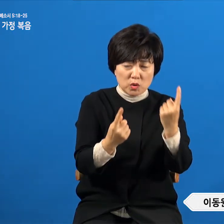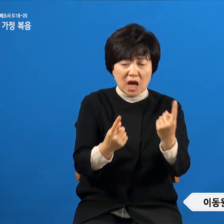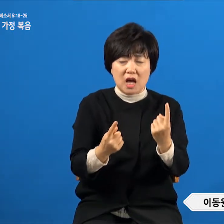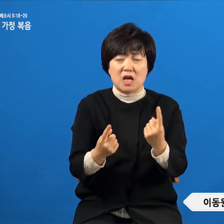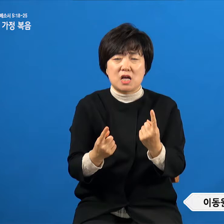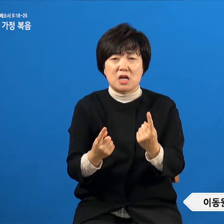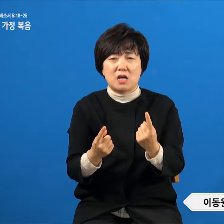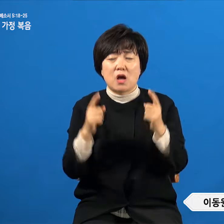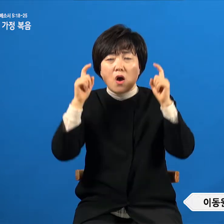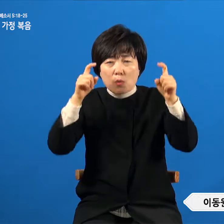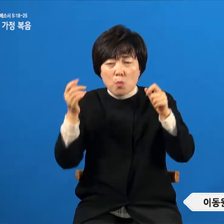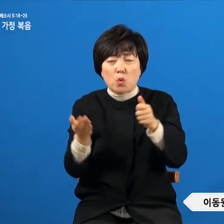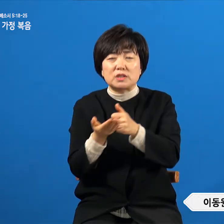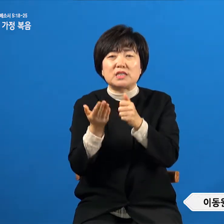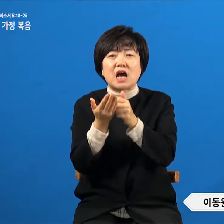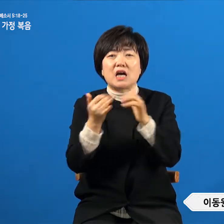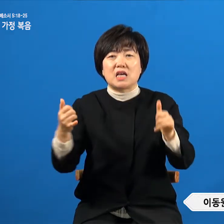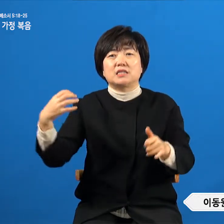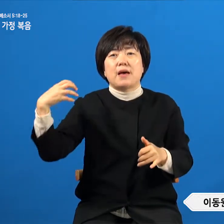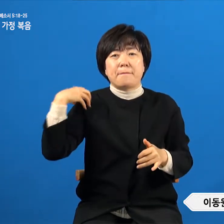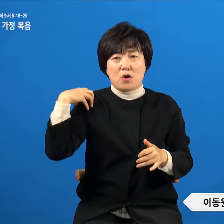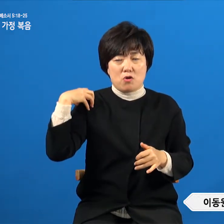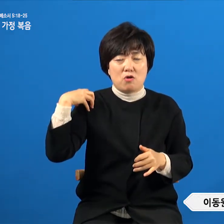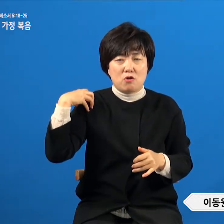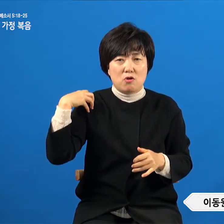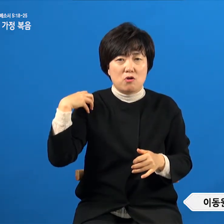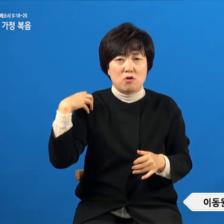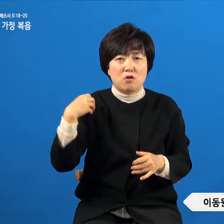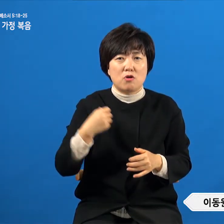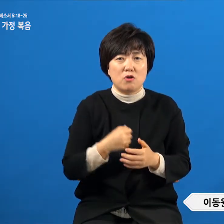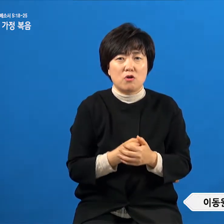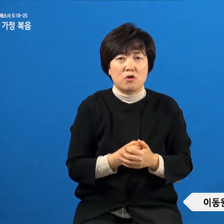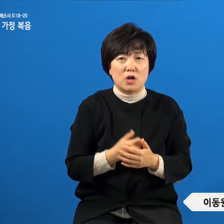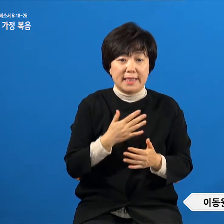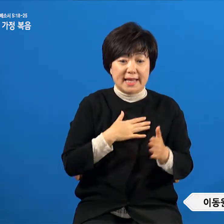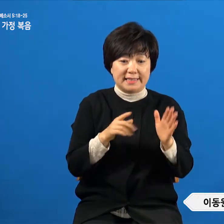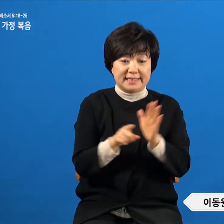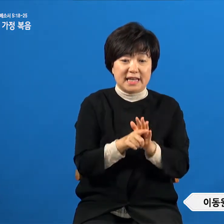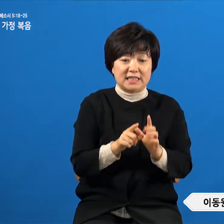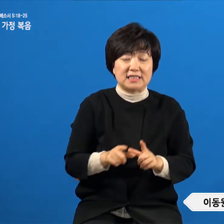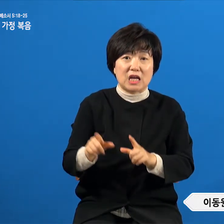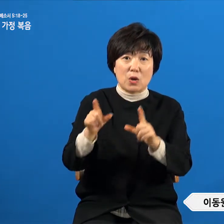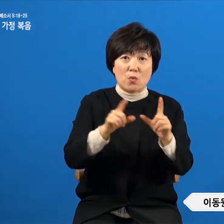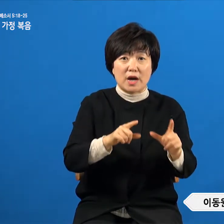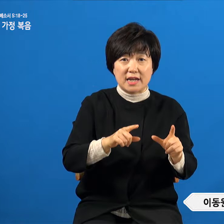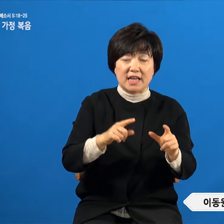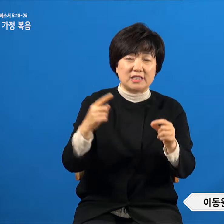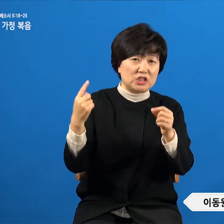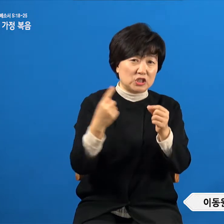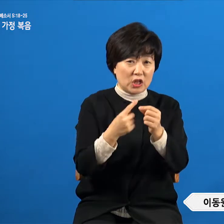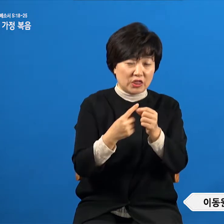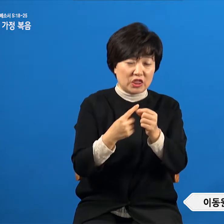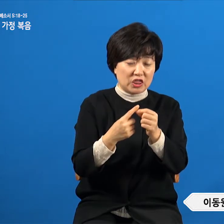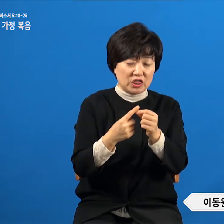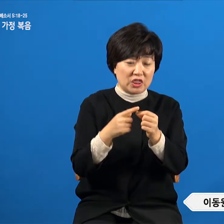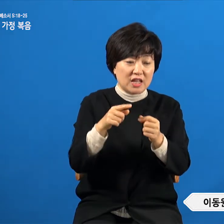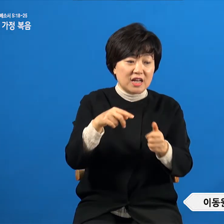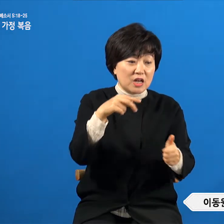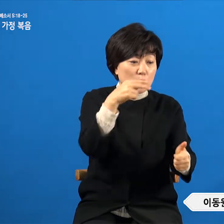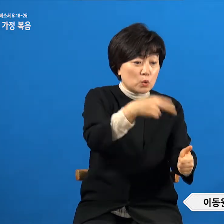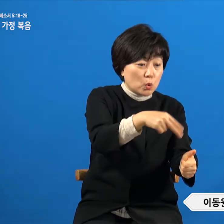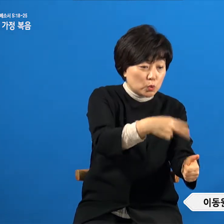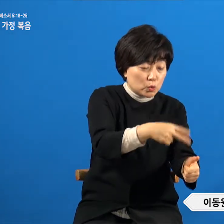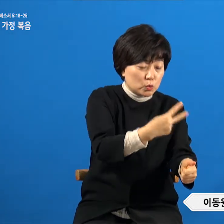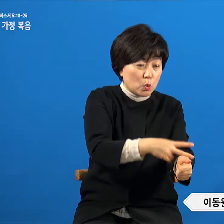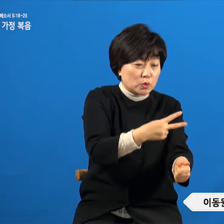이상으로 아이들을 돌아보는 목자의 사명, 얼마나 소중한지 몰라요. 저의 신앙생활의 첫 장은 바로 이런